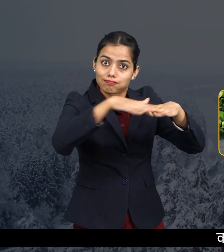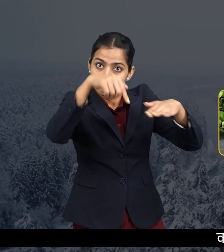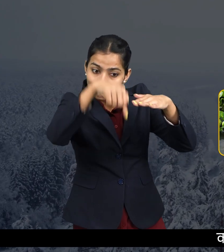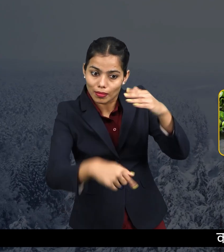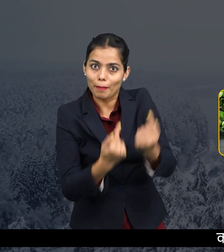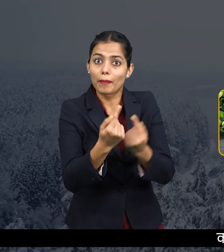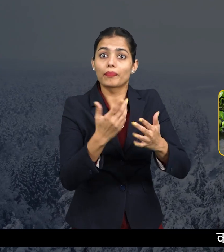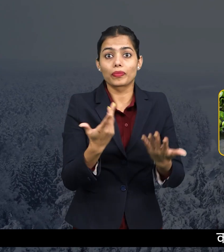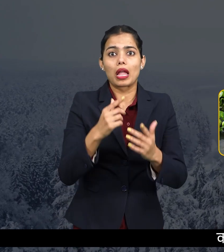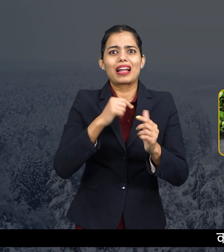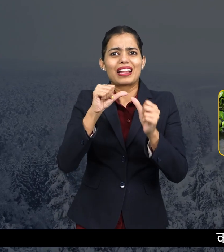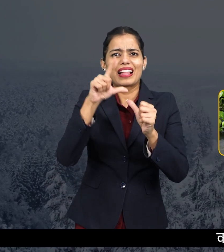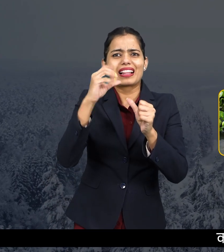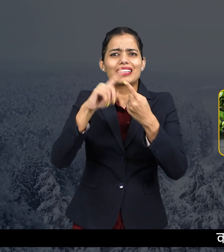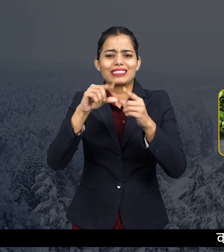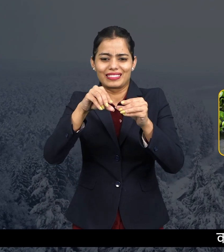कोरफड,